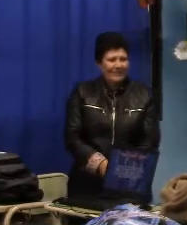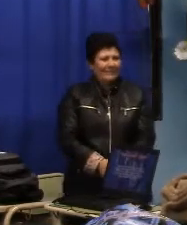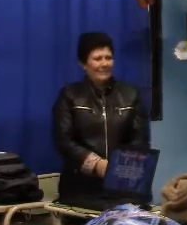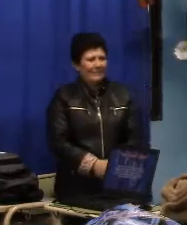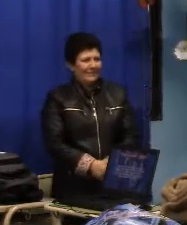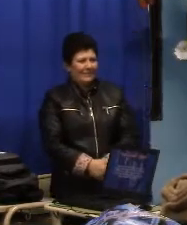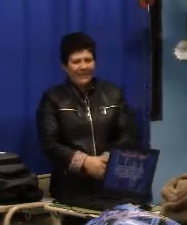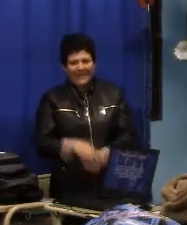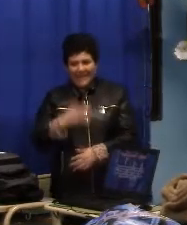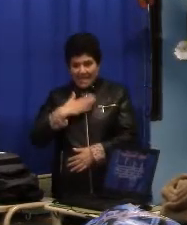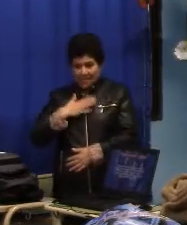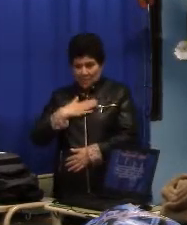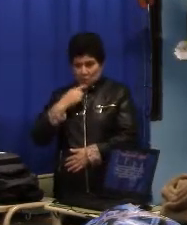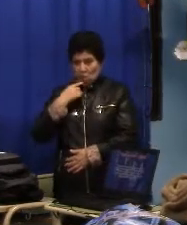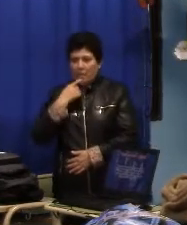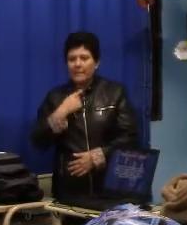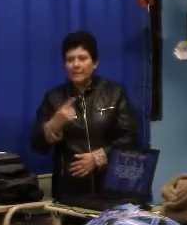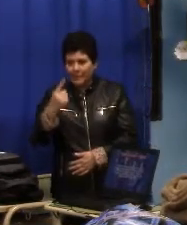Yo pregunté,